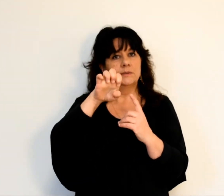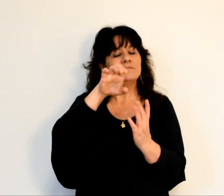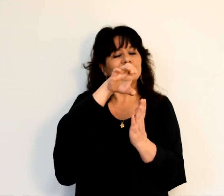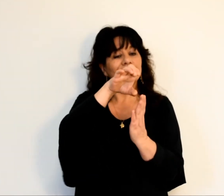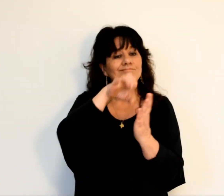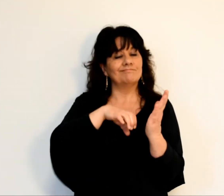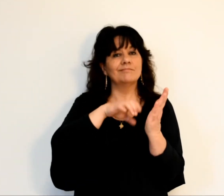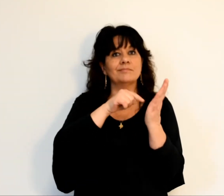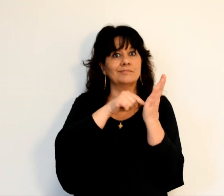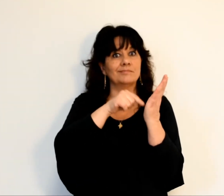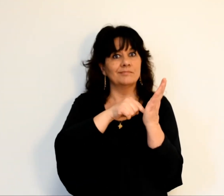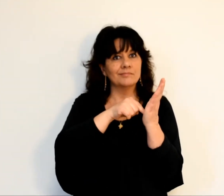écrit